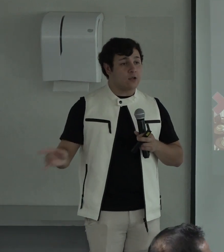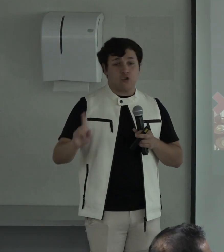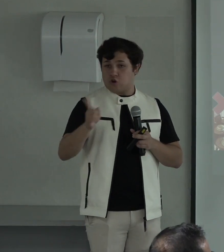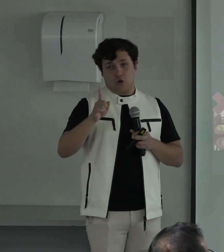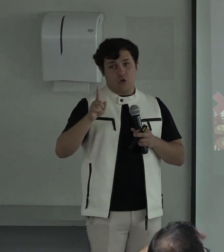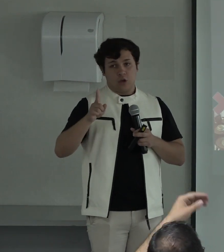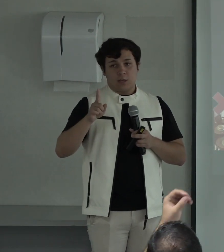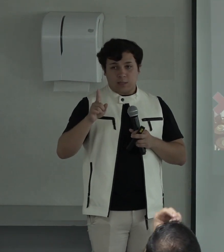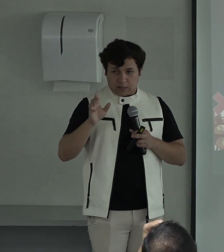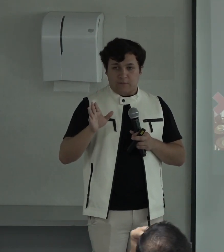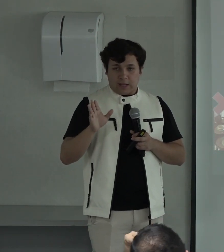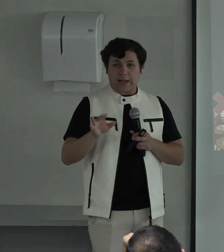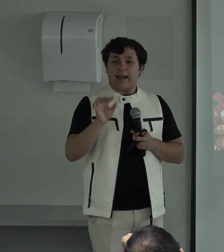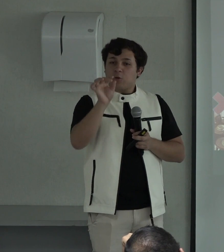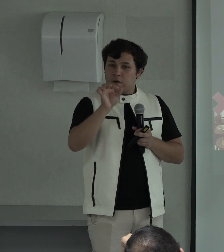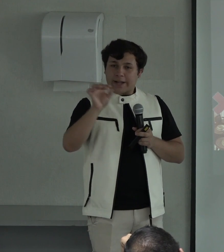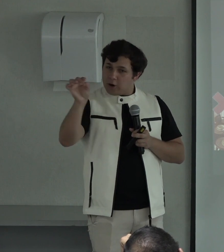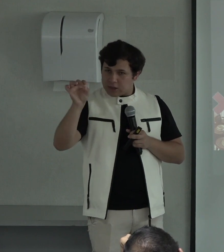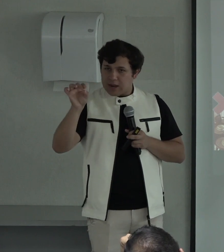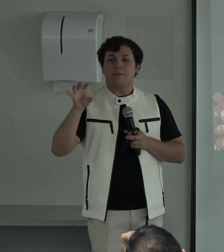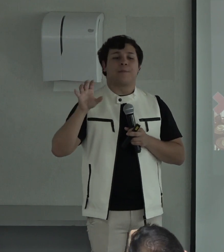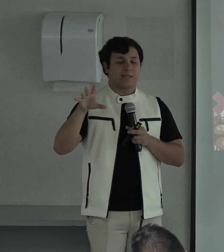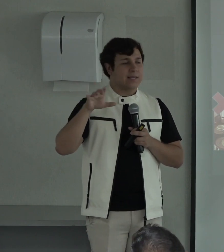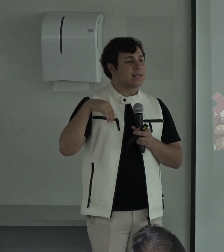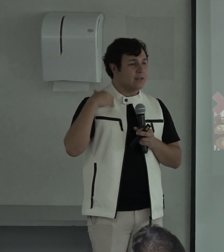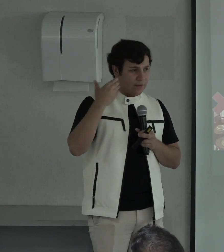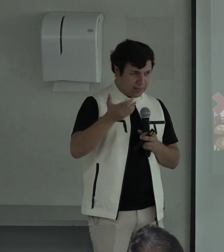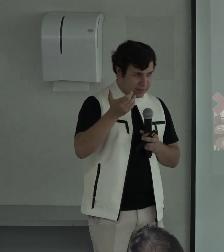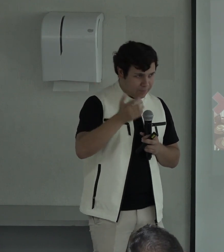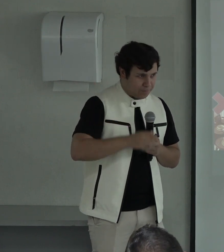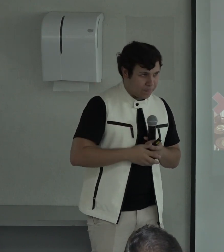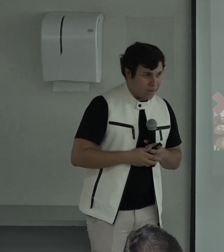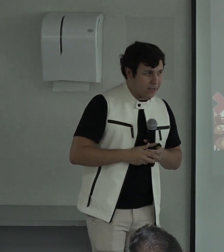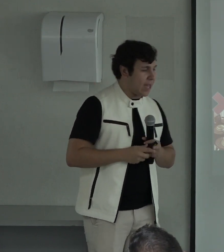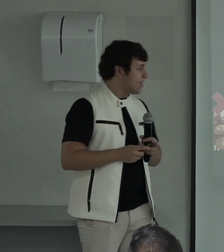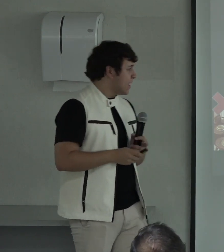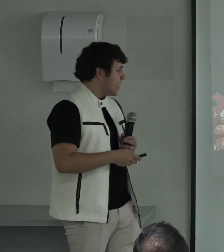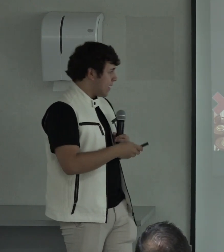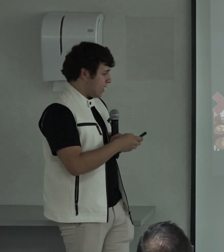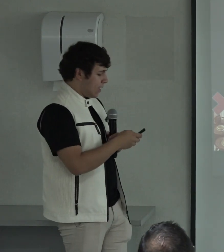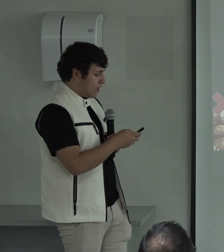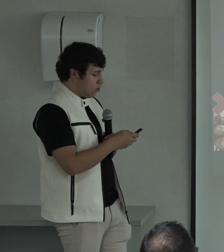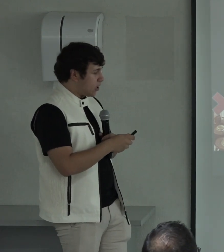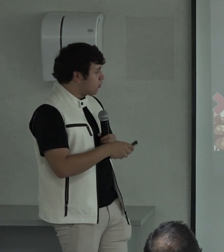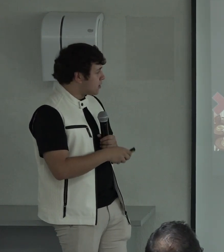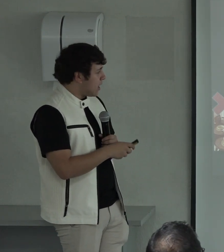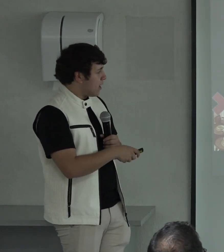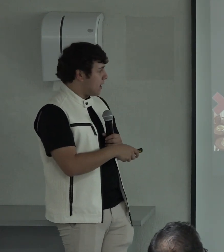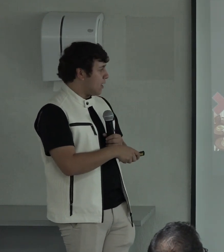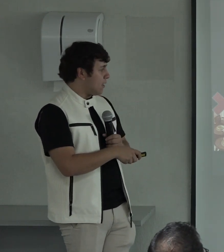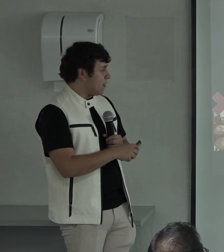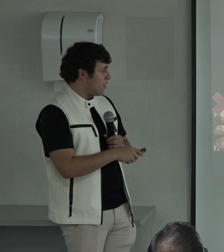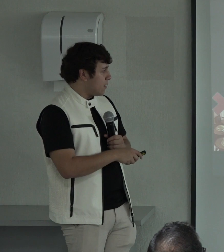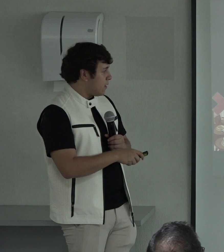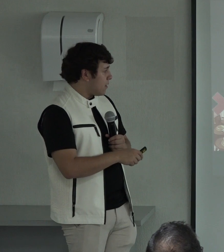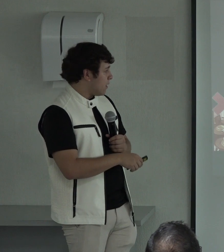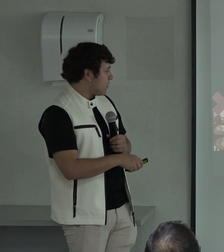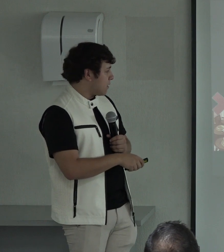no. Significa que alguna que otra va a hacerse diferente. ¿Ok? Y otra cosa